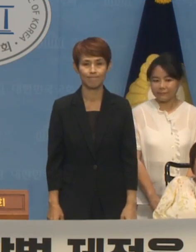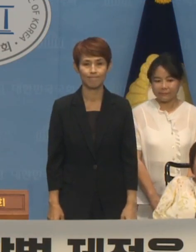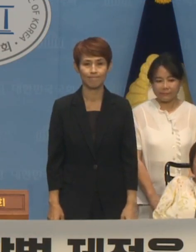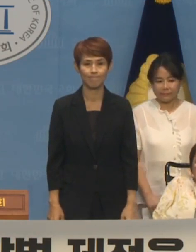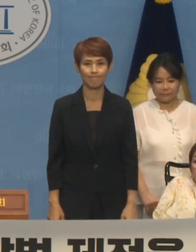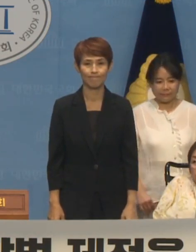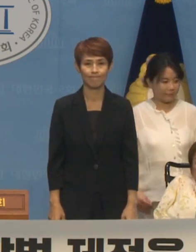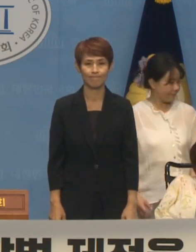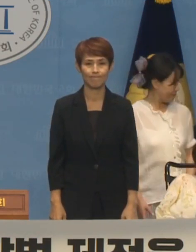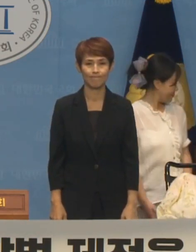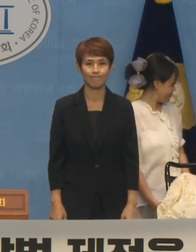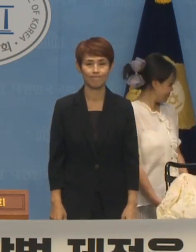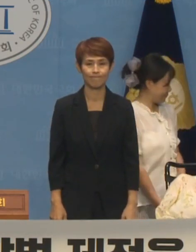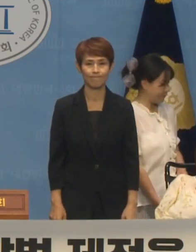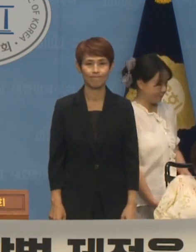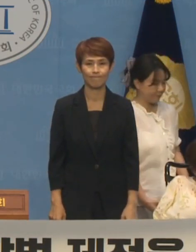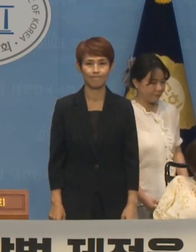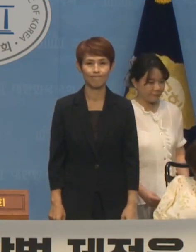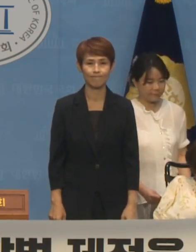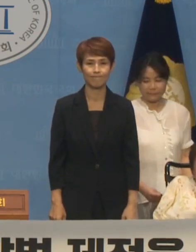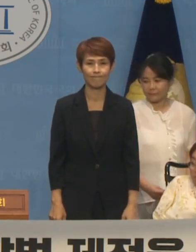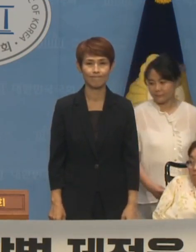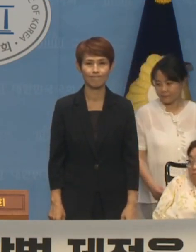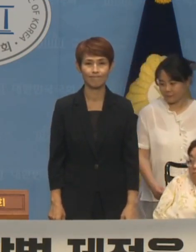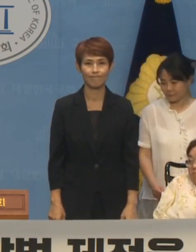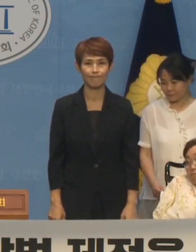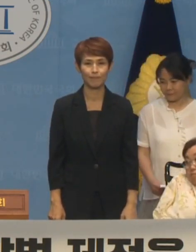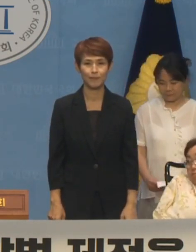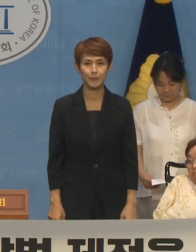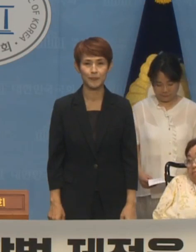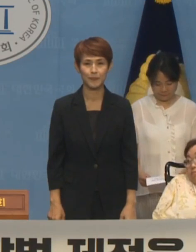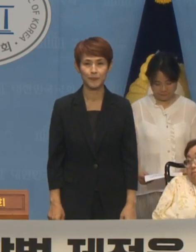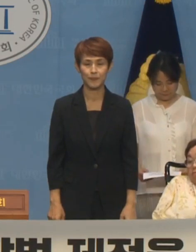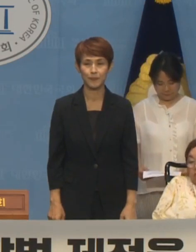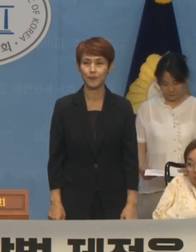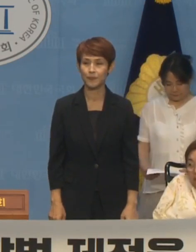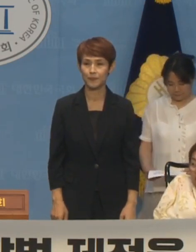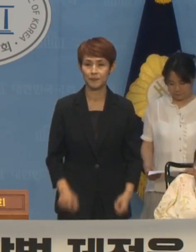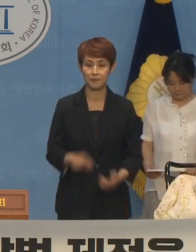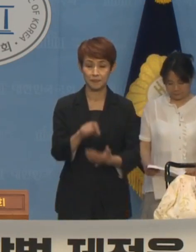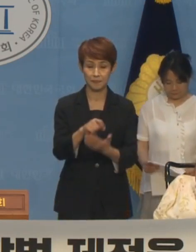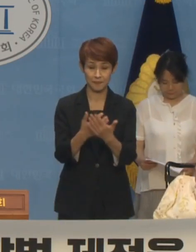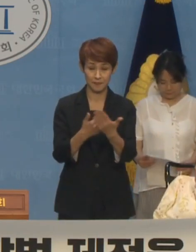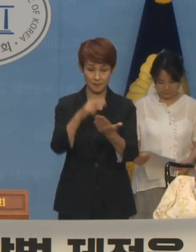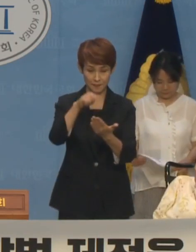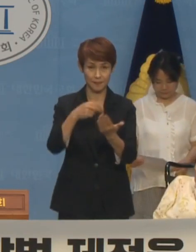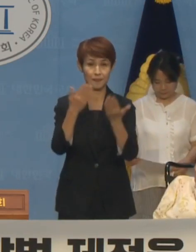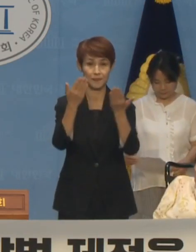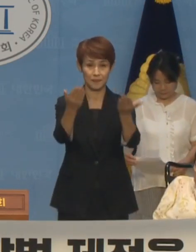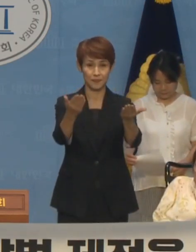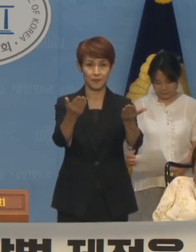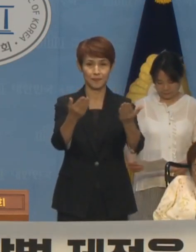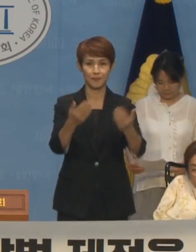나와서 기자회견문을 낭독해 주시면 감사하겠습니다. 제가 마이크를 전달할 수 있도록 하겠습니다.